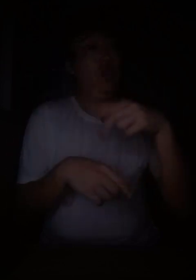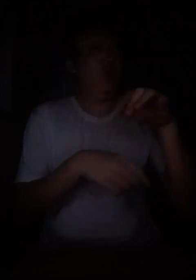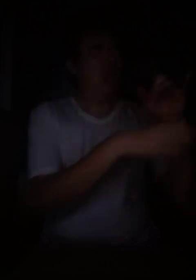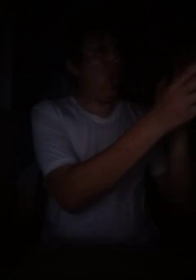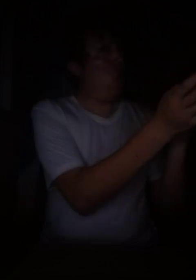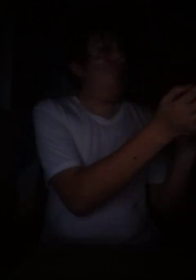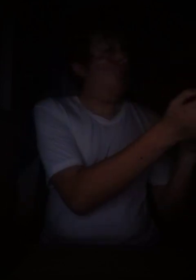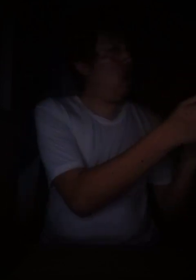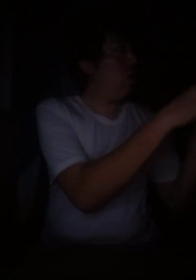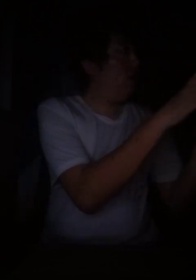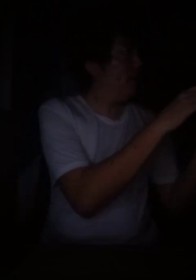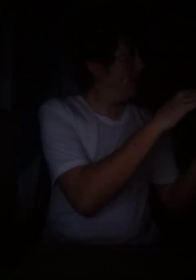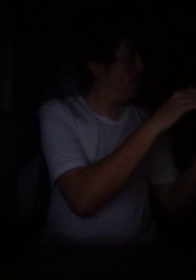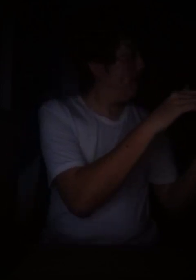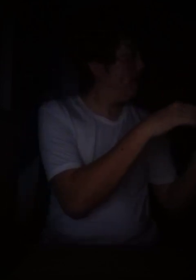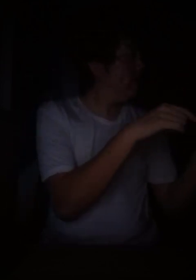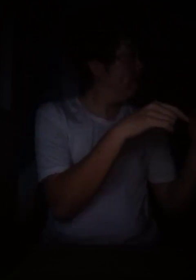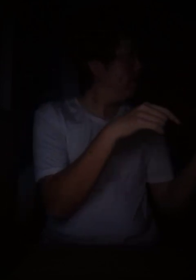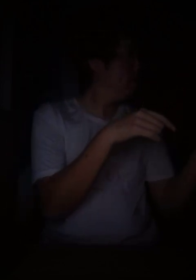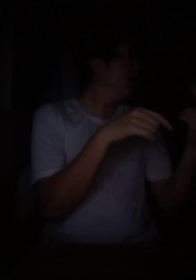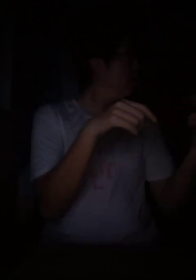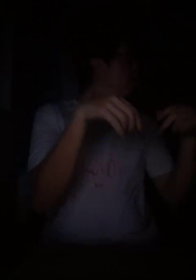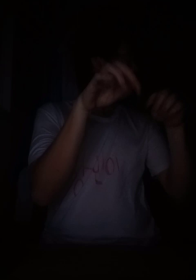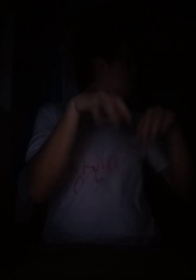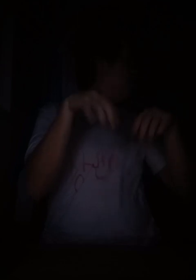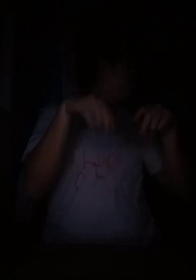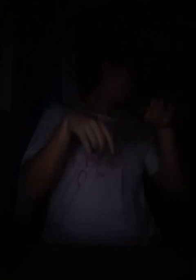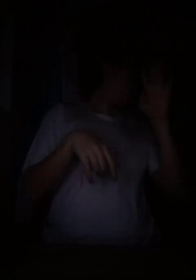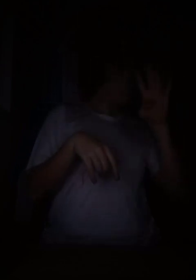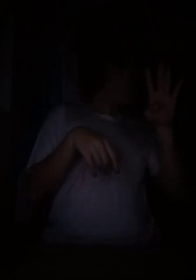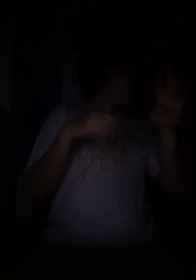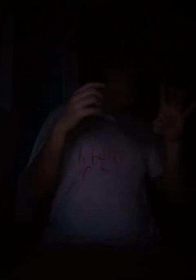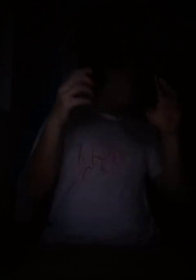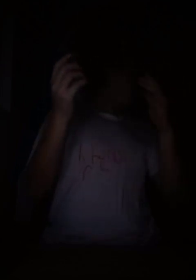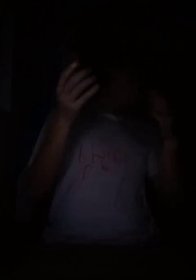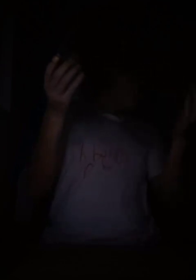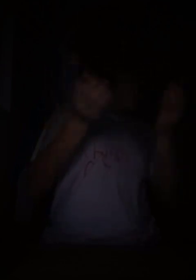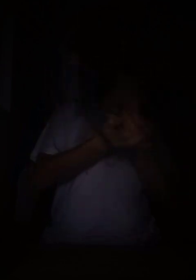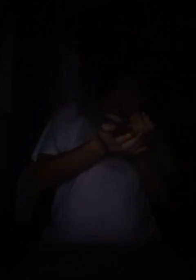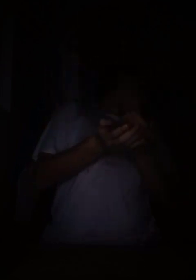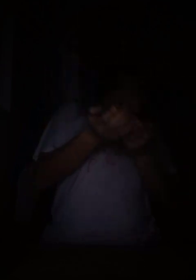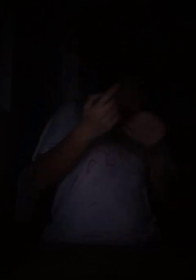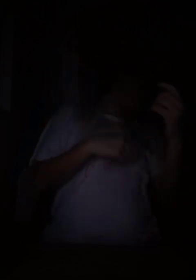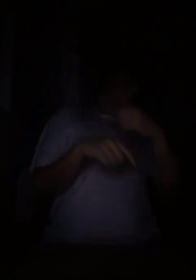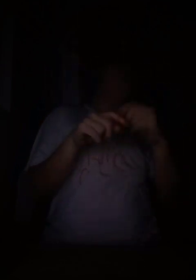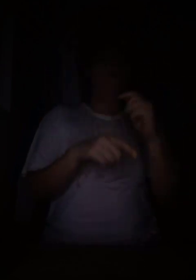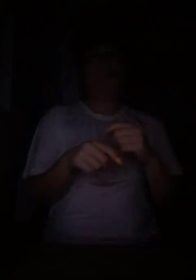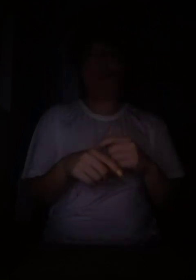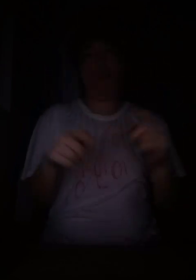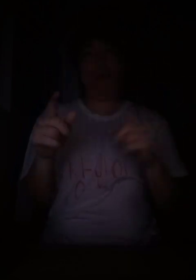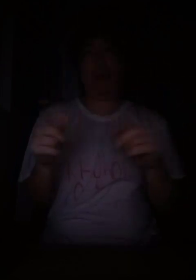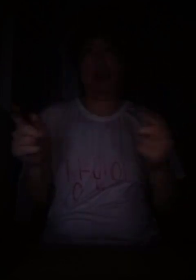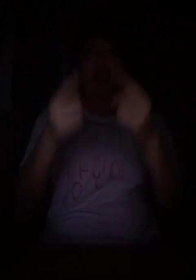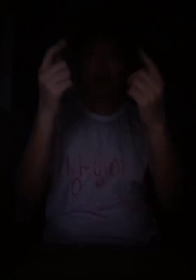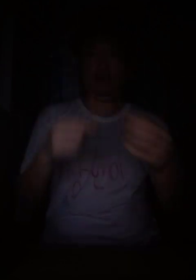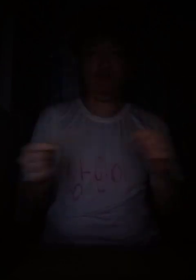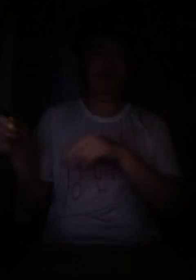서천, 논산 등에서 최근 3일 동안 내린 비의 양은 400mm 안팎으로 이미 7월 평년 강수량을 훌쩍